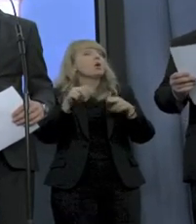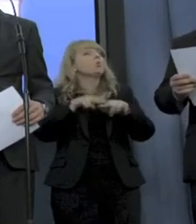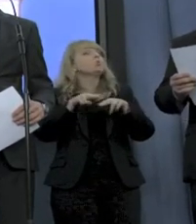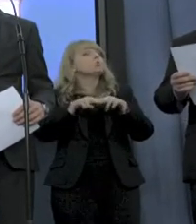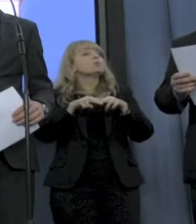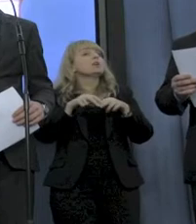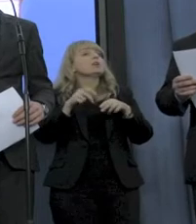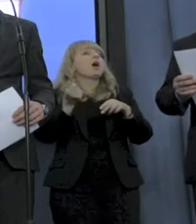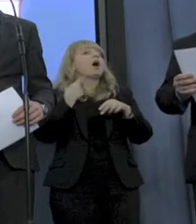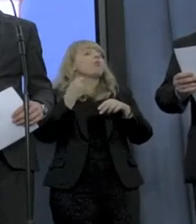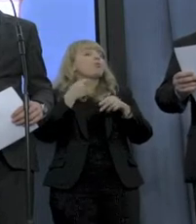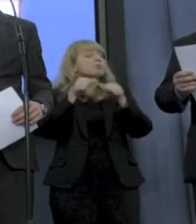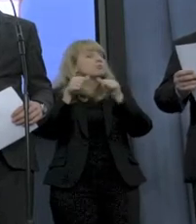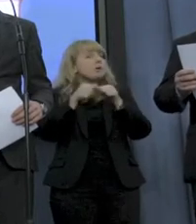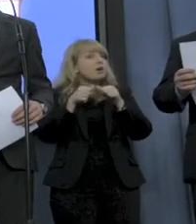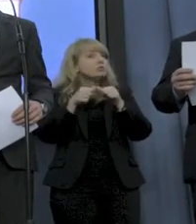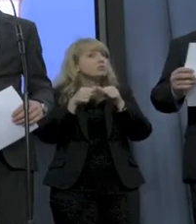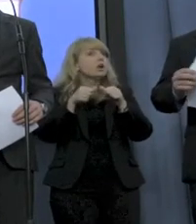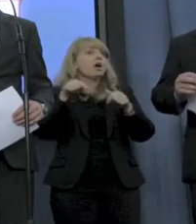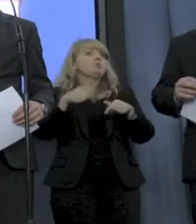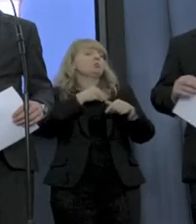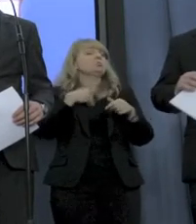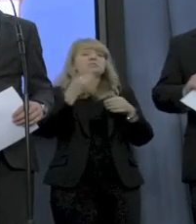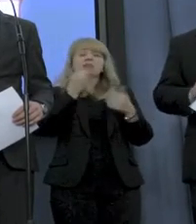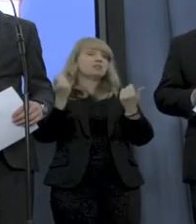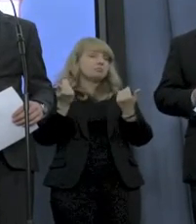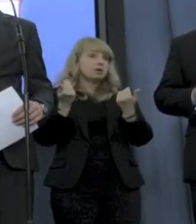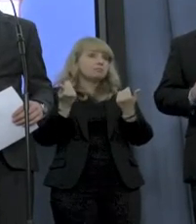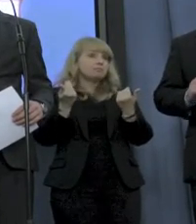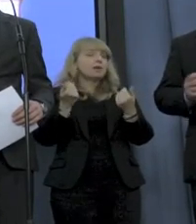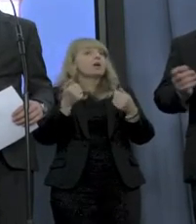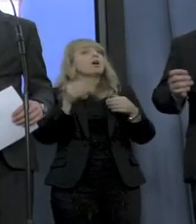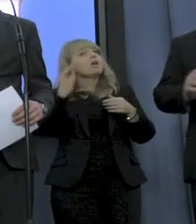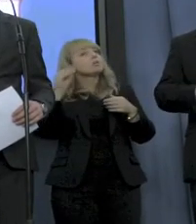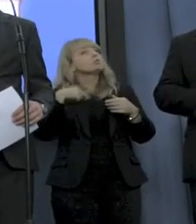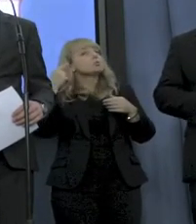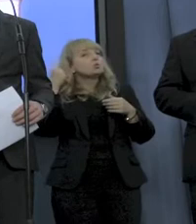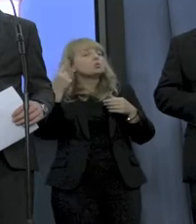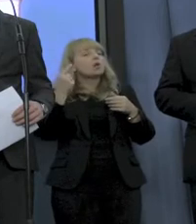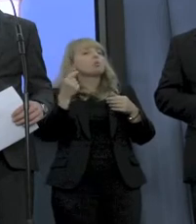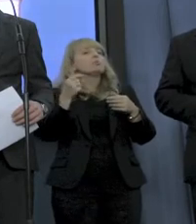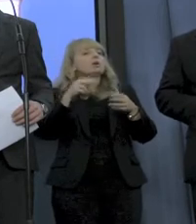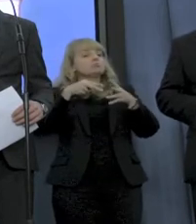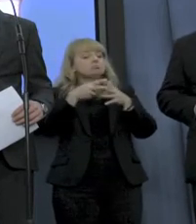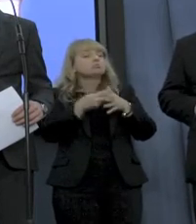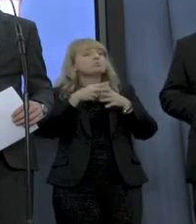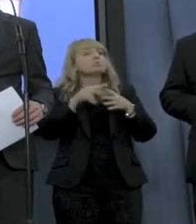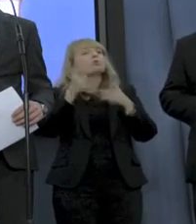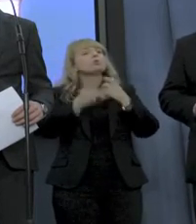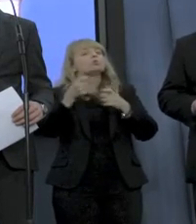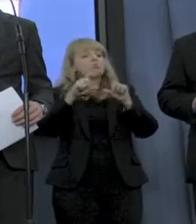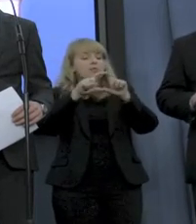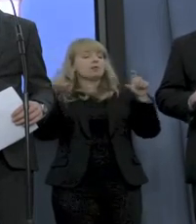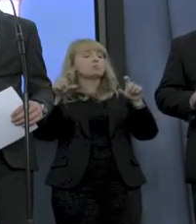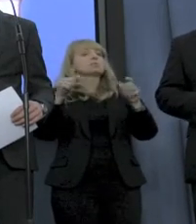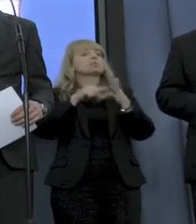w każdym aucie był alkomat. Spotkaliśmy się też z opinią, aby na przykład montować tablice rejestracyjne z informacją,